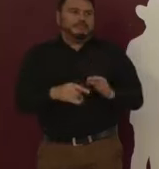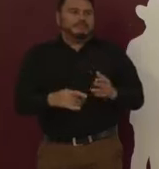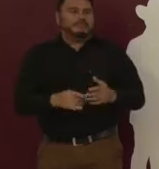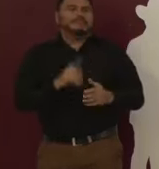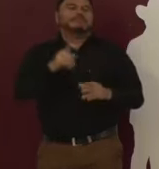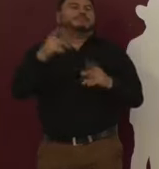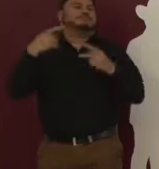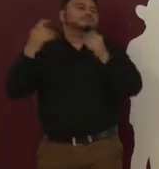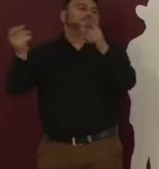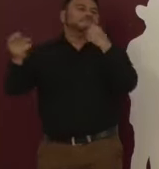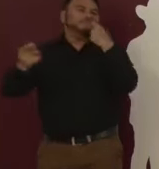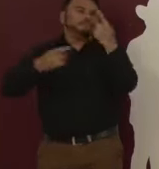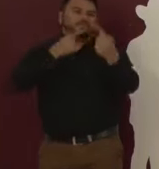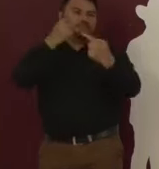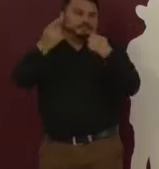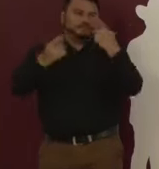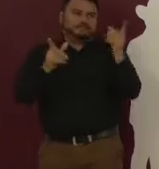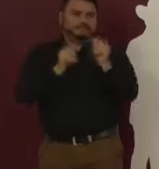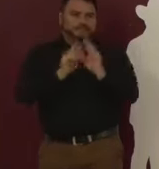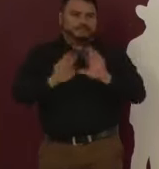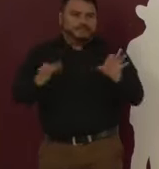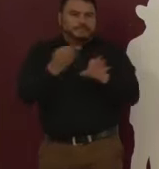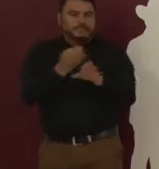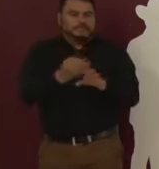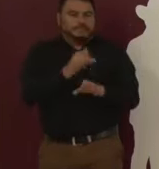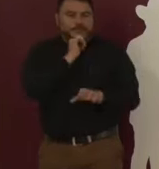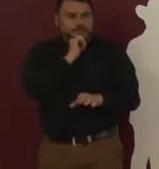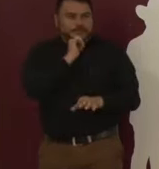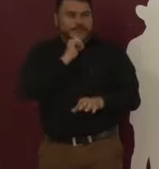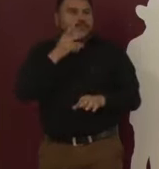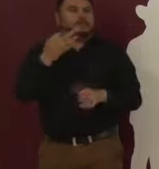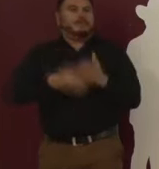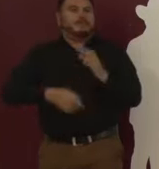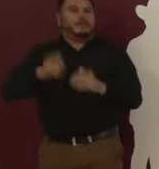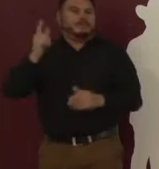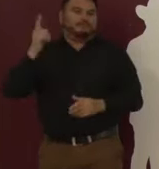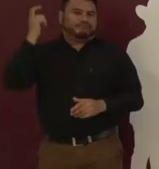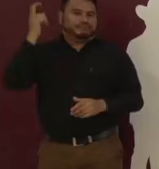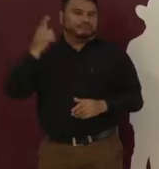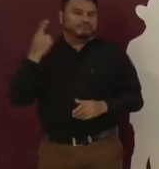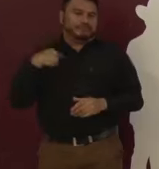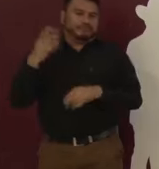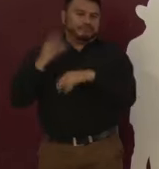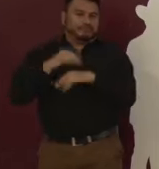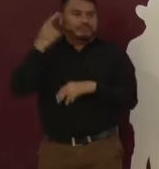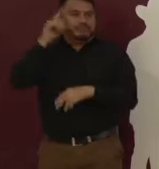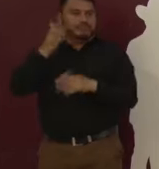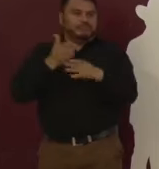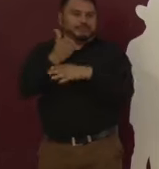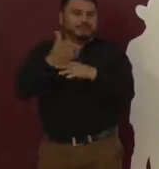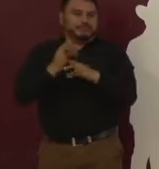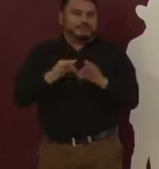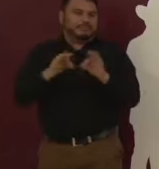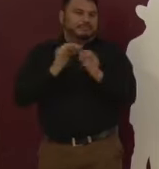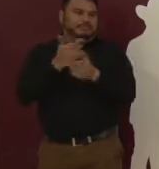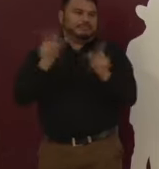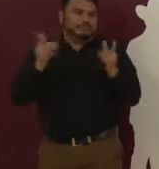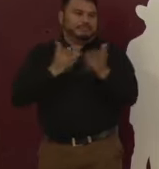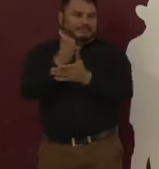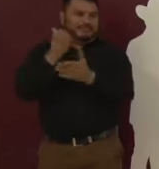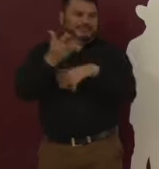Son especulaciones, todos estamos esperando el banderazo para los cruces no esenciales. Hay muchas